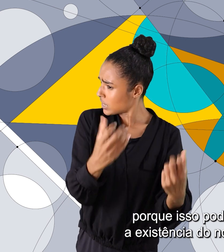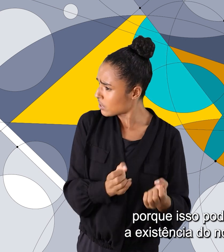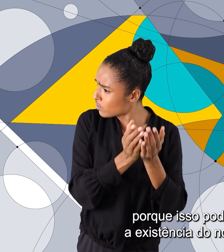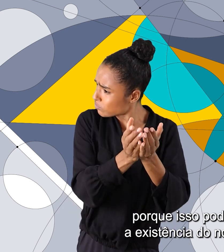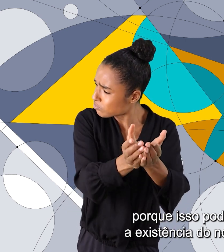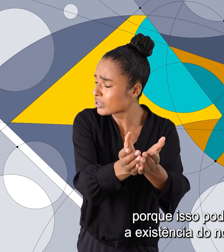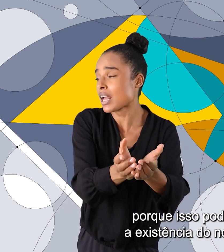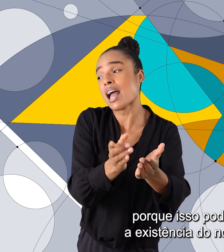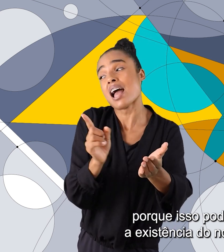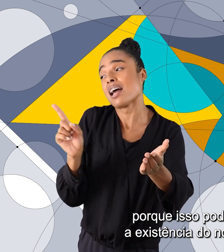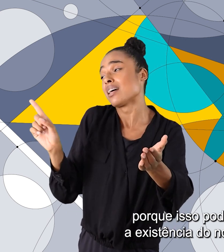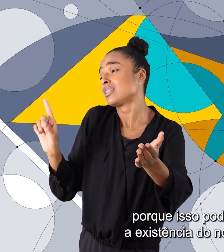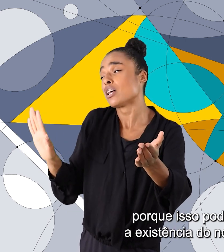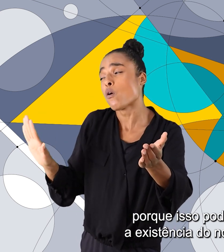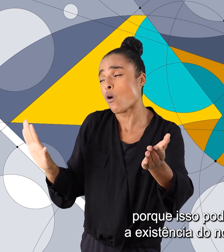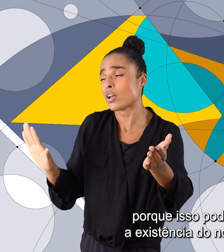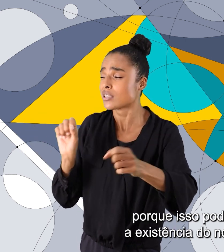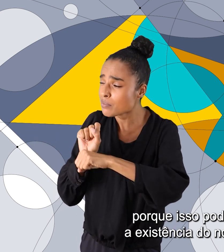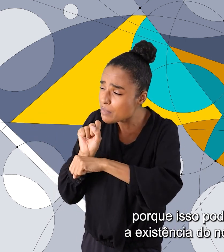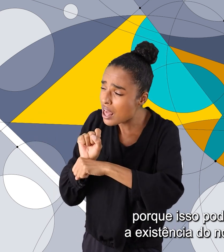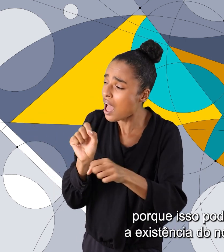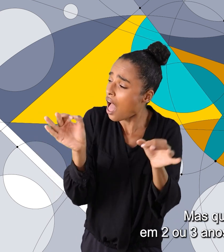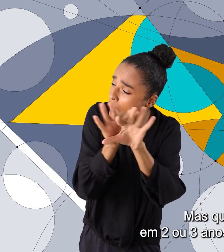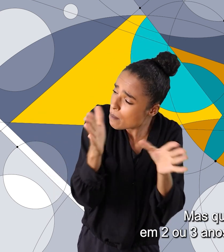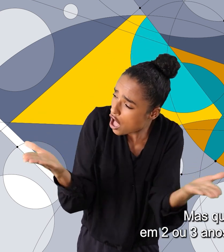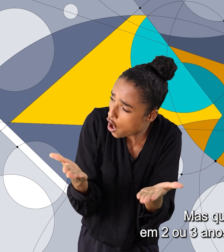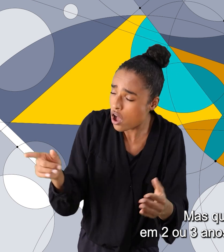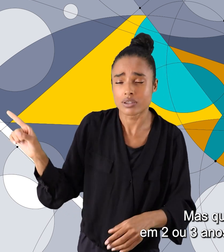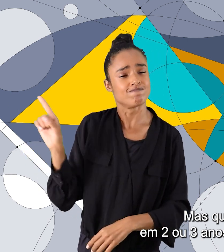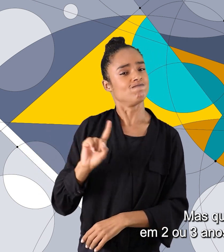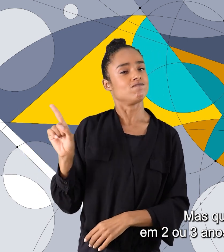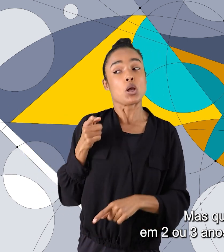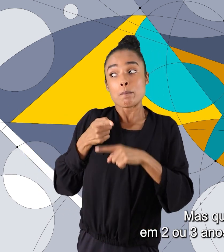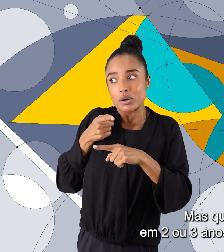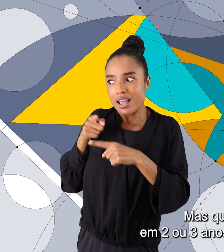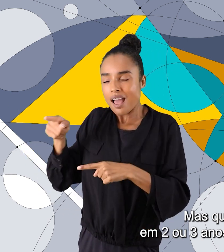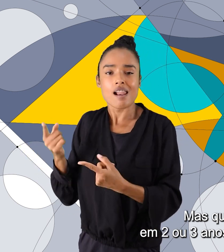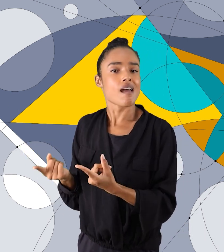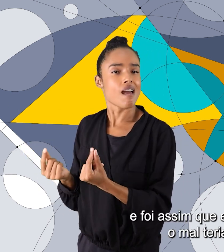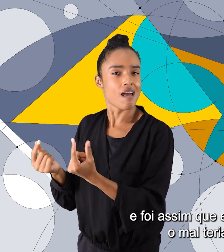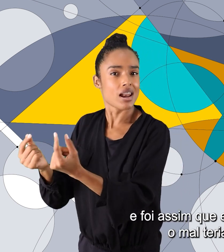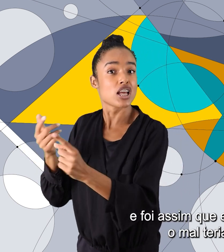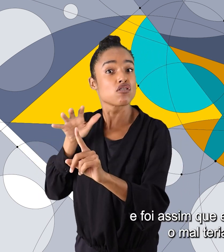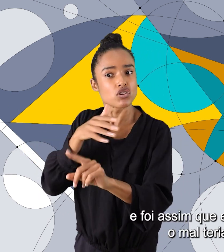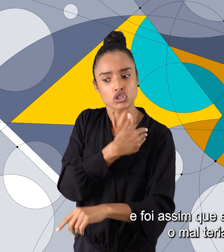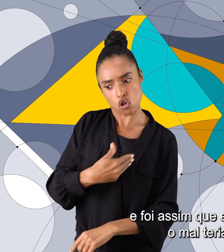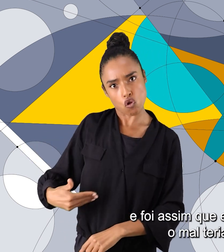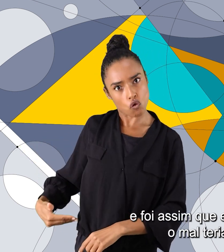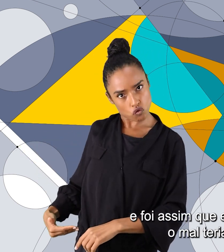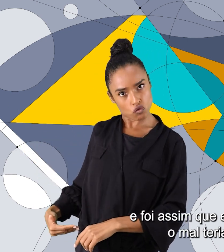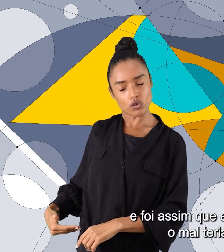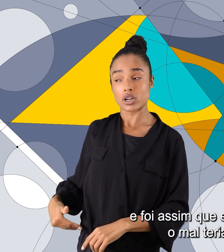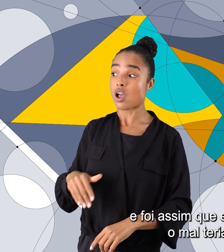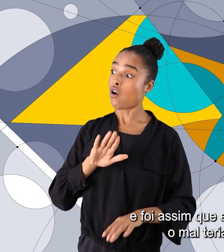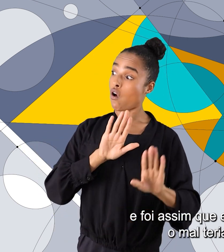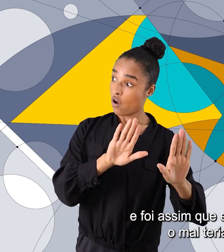isso podia ameaçar a existência do novo governo. Mas que em 2 ou 3 anos, o mal, e foi assim que ele chamou, o